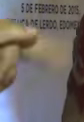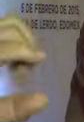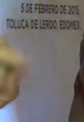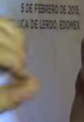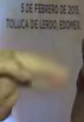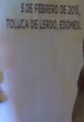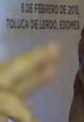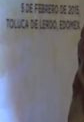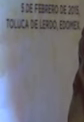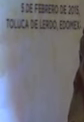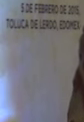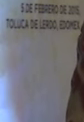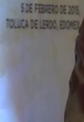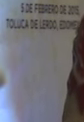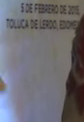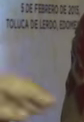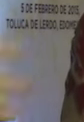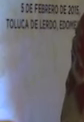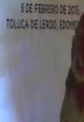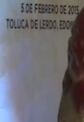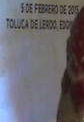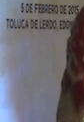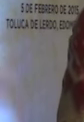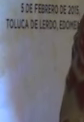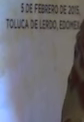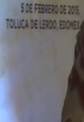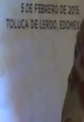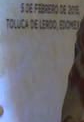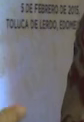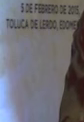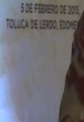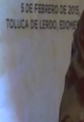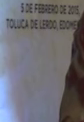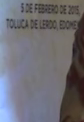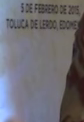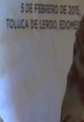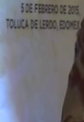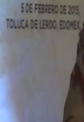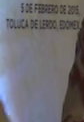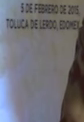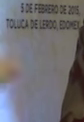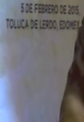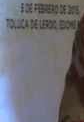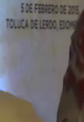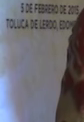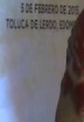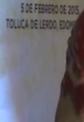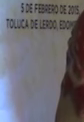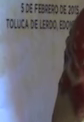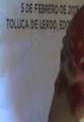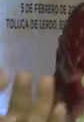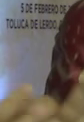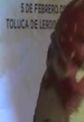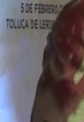autoridad pública. Ningún género de cultura ni industria puede ser prohibido a la ciudadanía y la libertad de hablar, de discutir y de